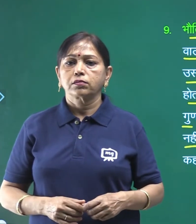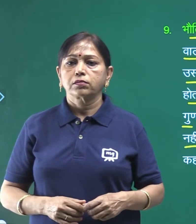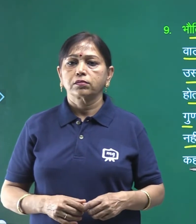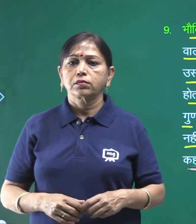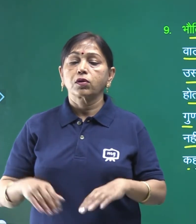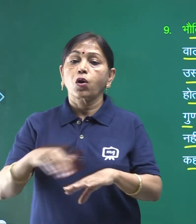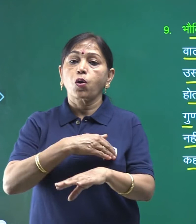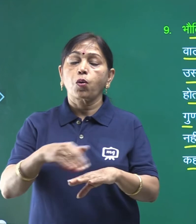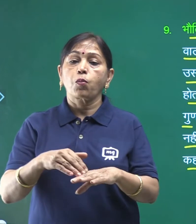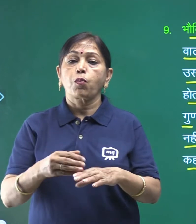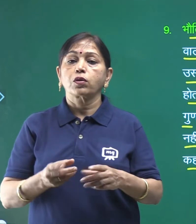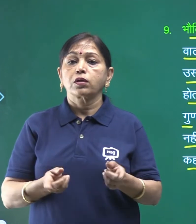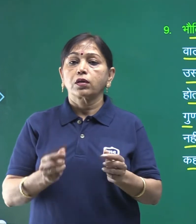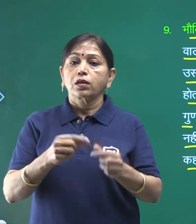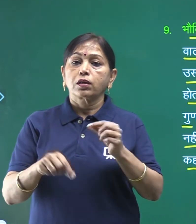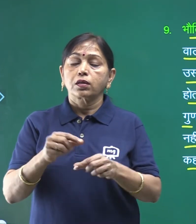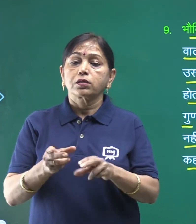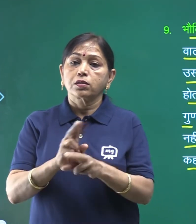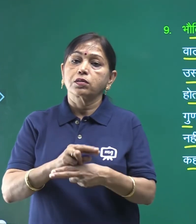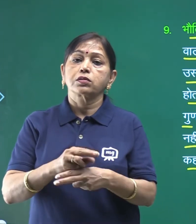भौतिक परिवर्तन कहलाता है।